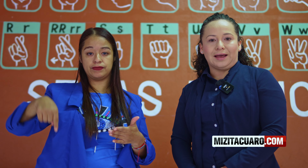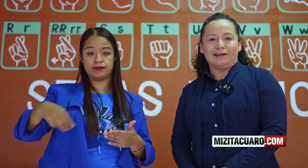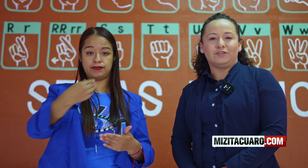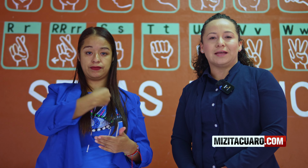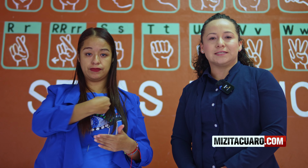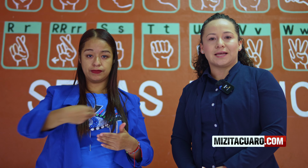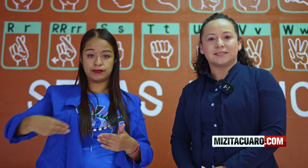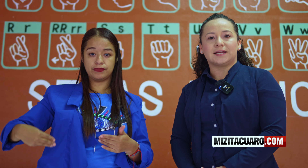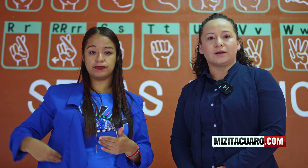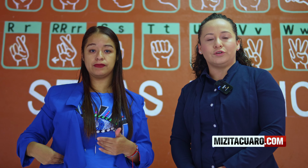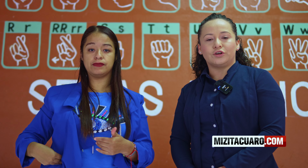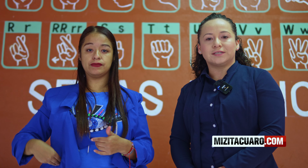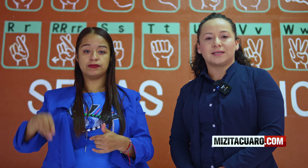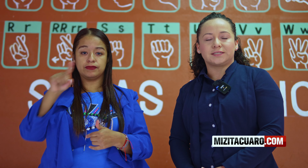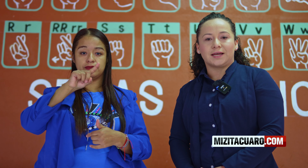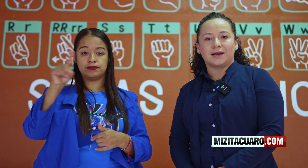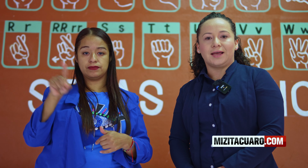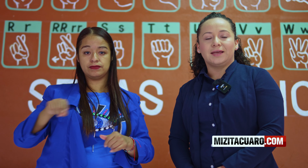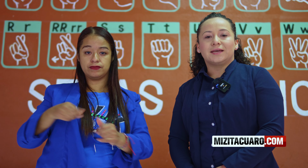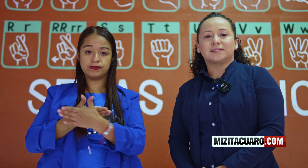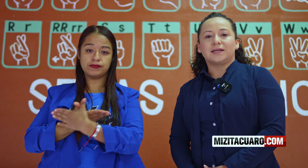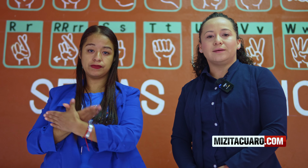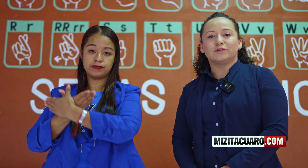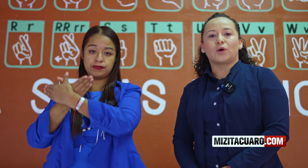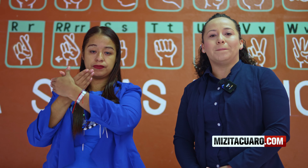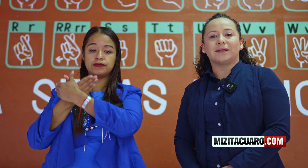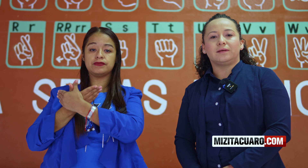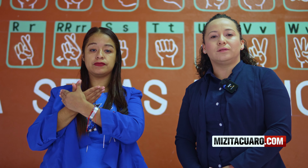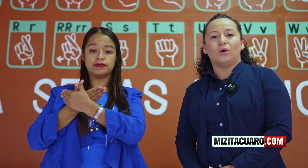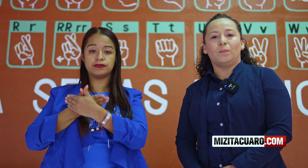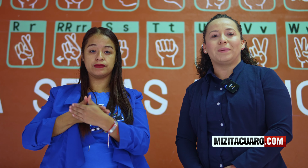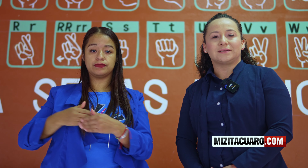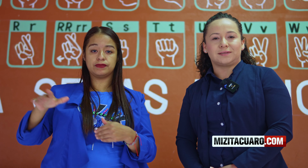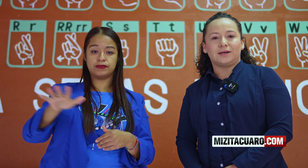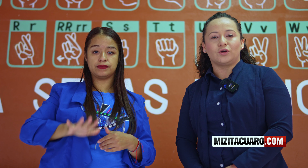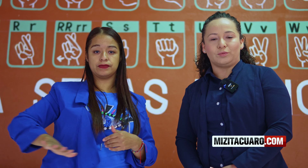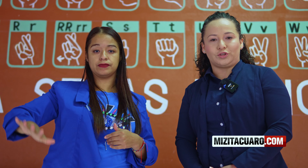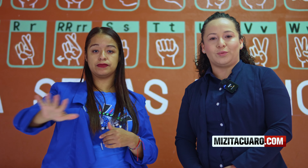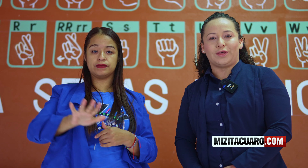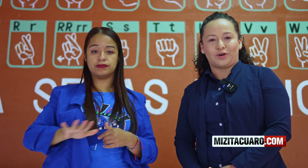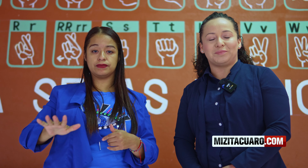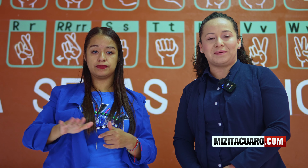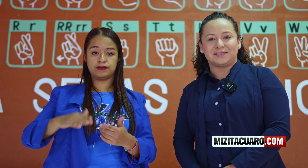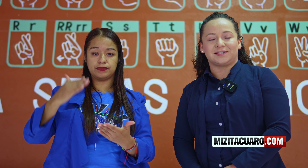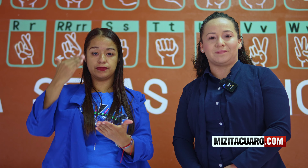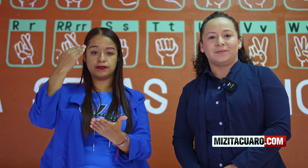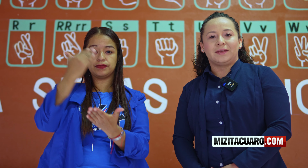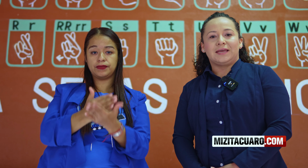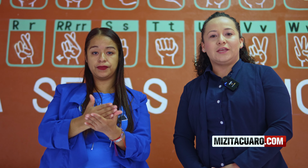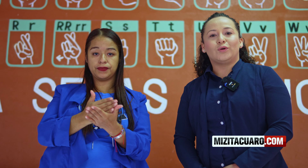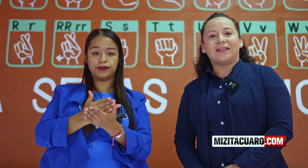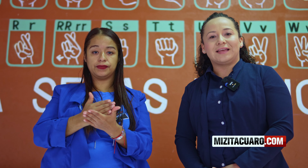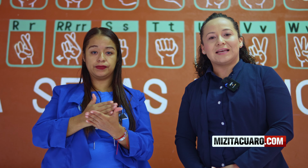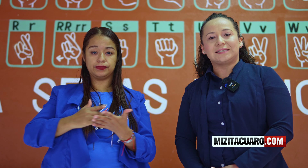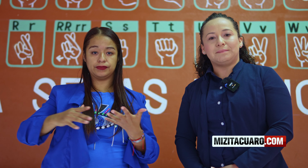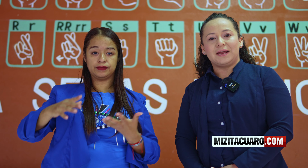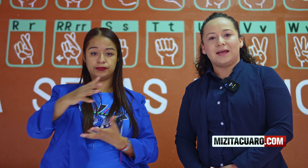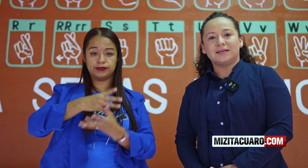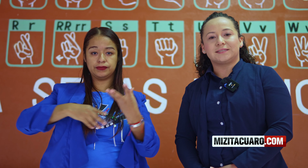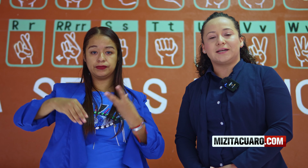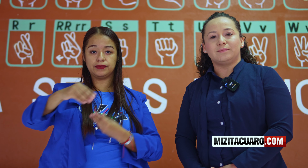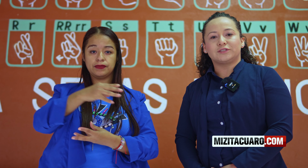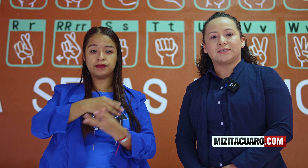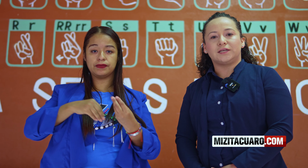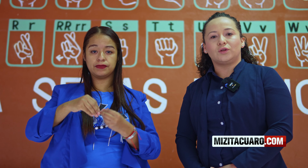región. Al finalizar esta reunión, esta charla, estaremos compartiendo un pastel con motivo de convivencia. Y durante la